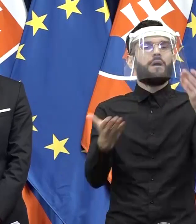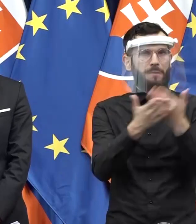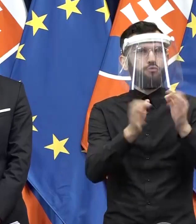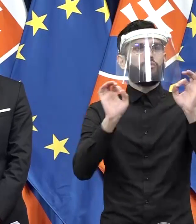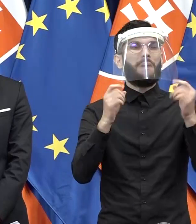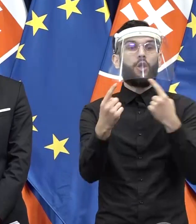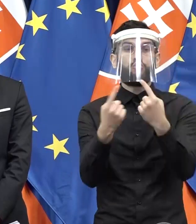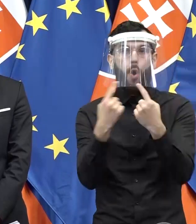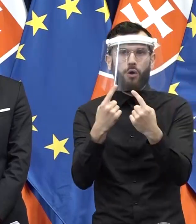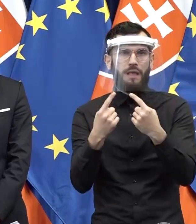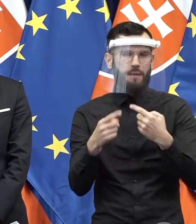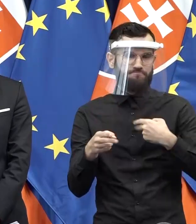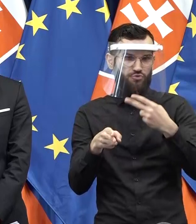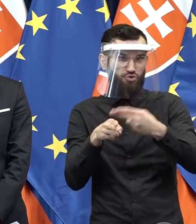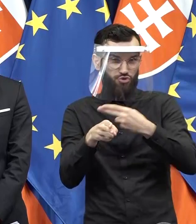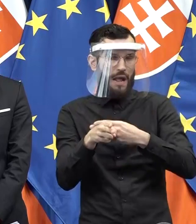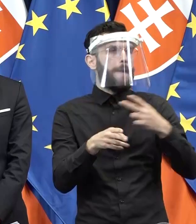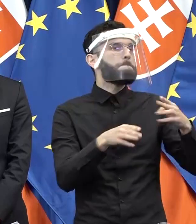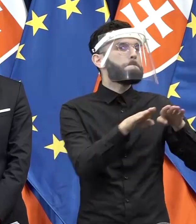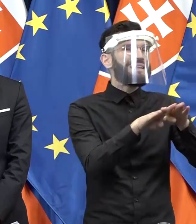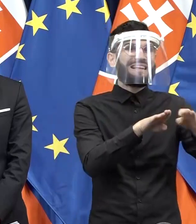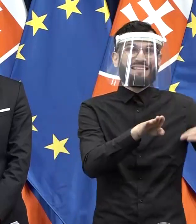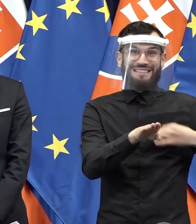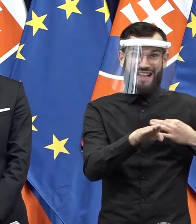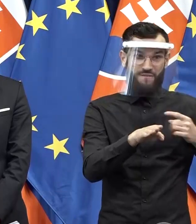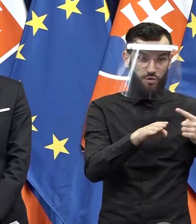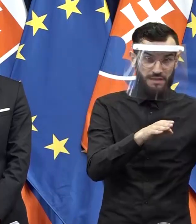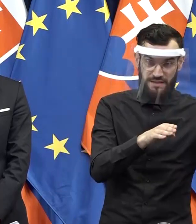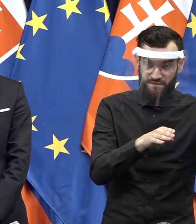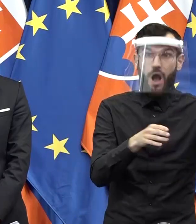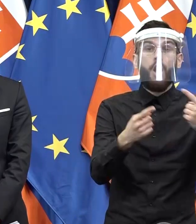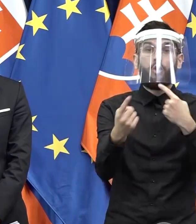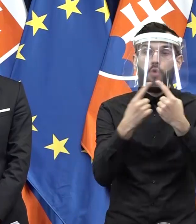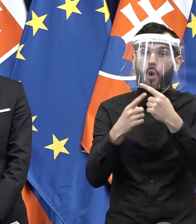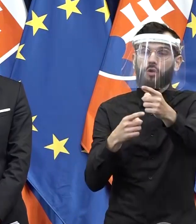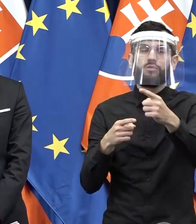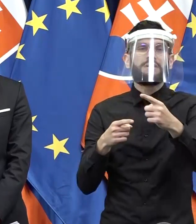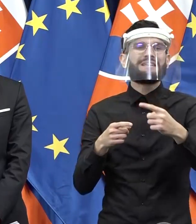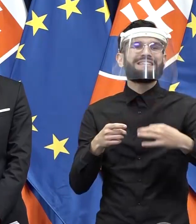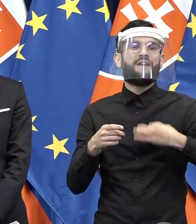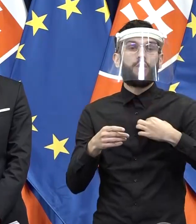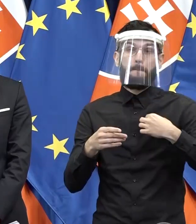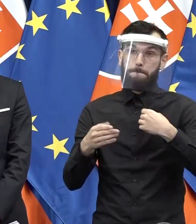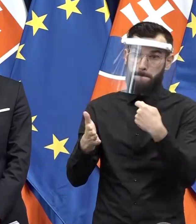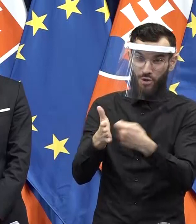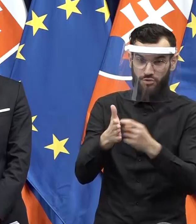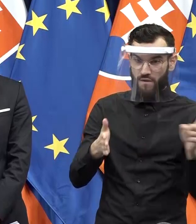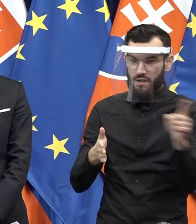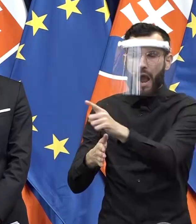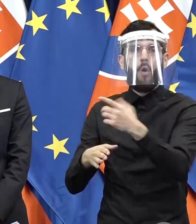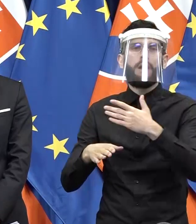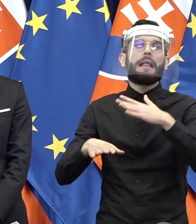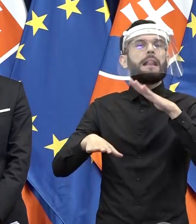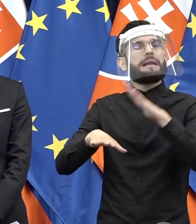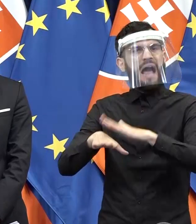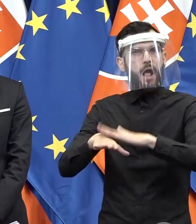dohodnúť z pozície štátu alebo ministerstva zdravotníctva s jednotlivými zdravotnými poisťovňami, aby garantovali určitú minimálnu